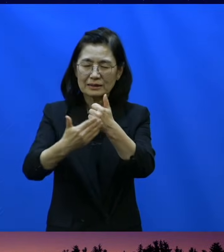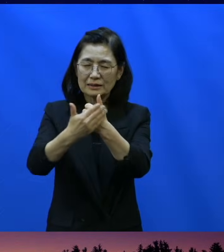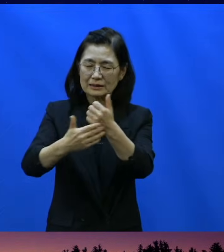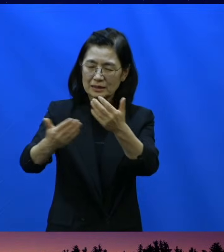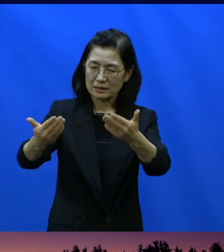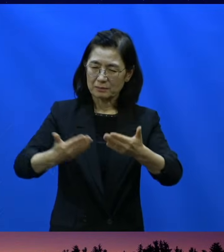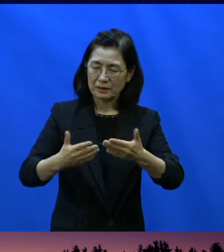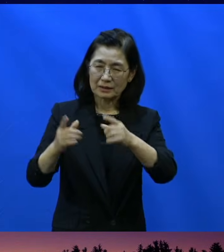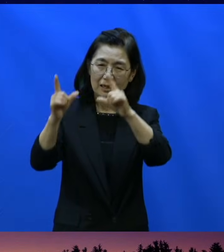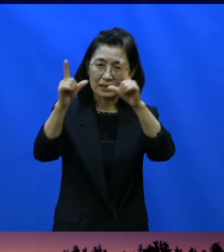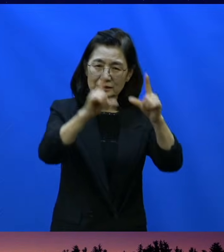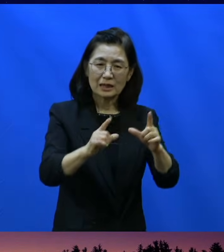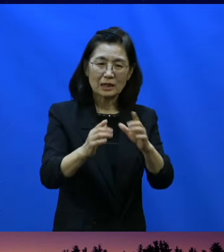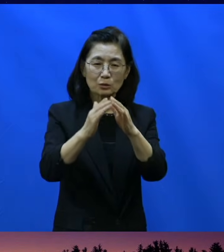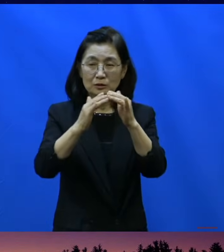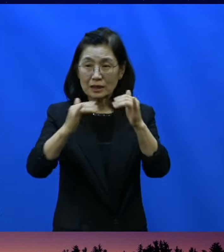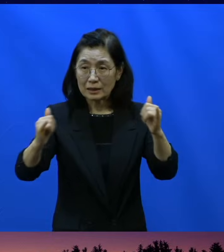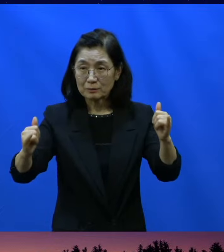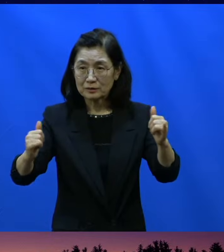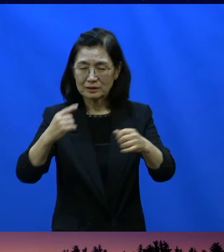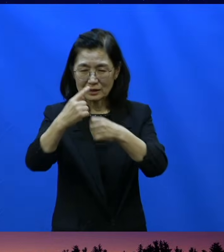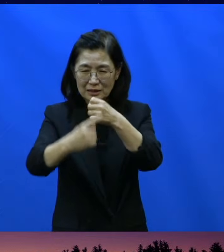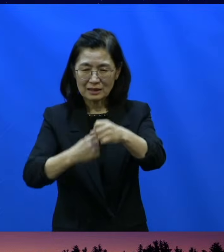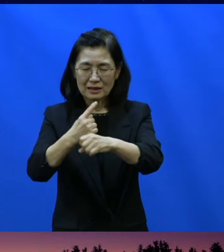막 그냥 가슴이 뛰는 거죠.